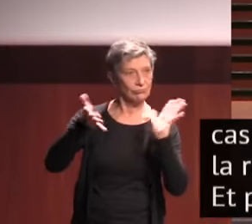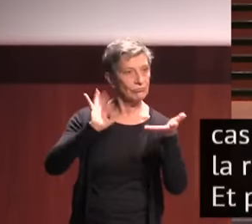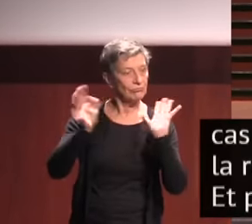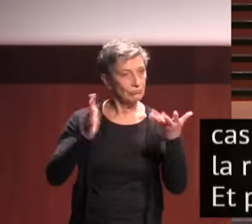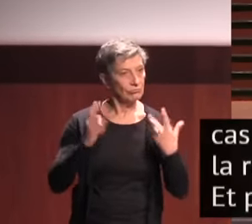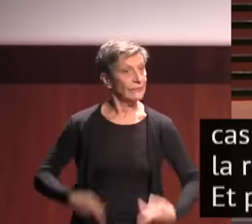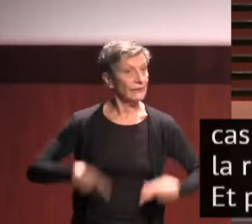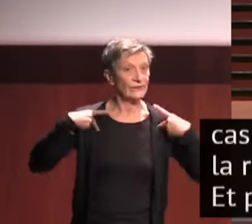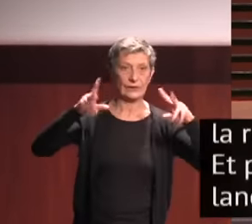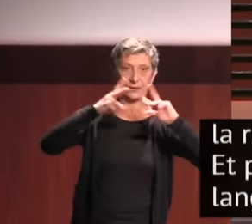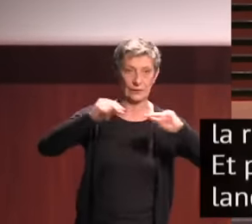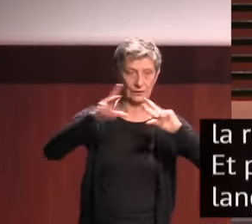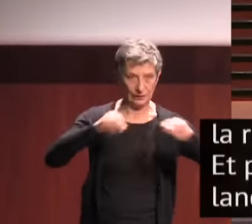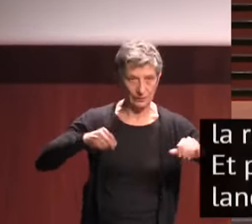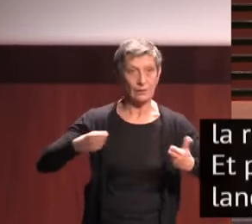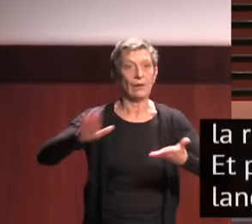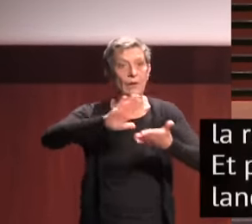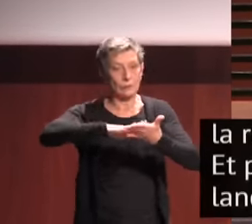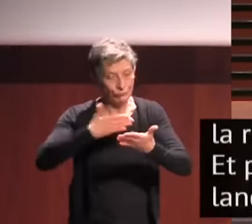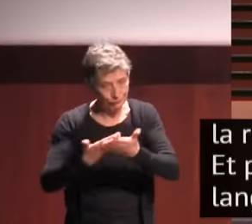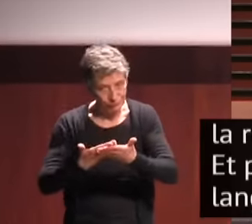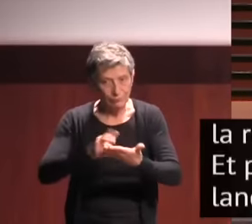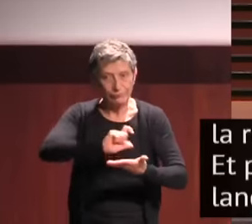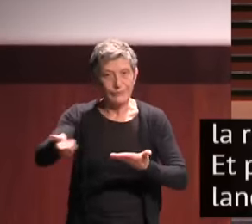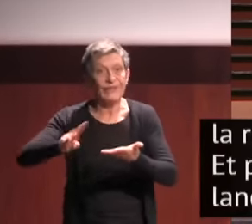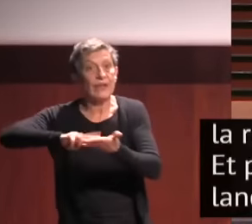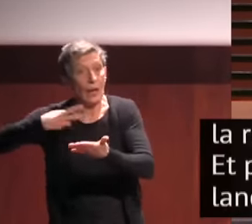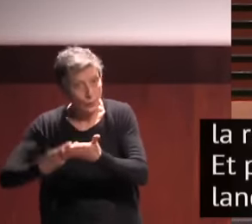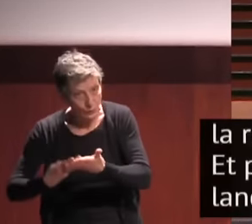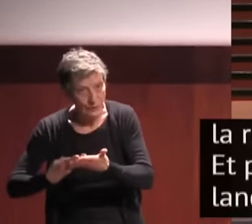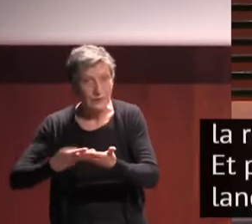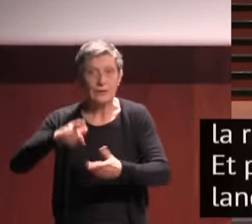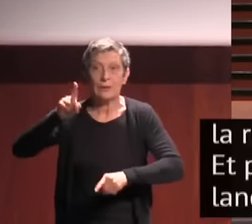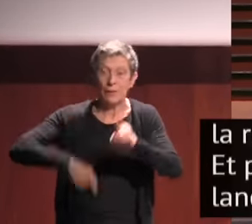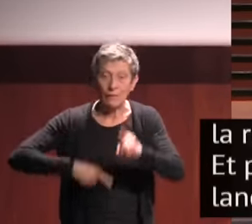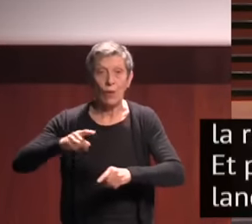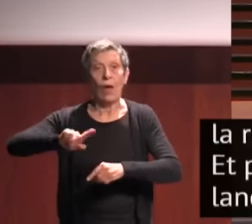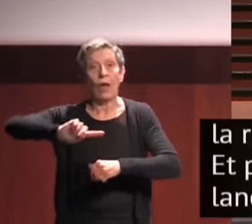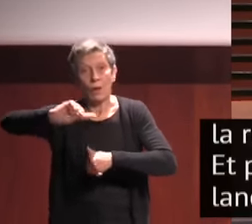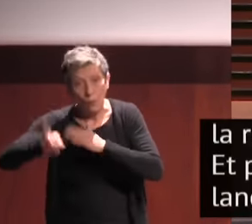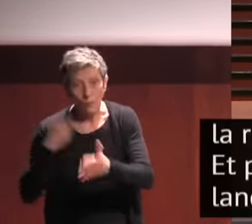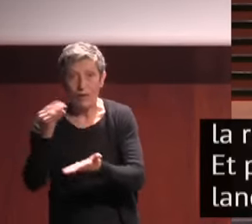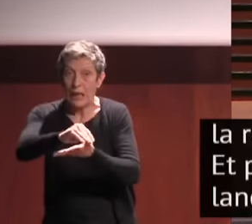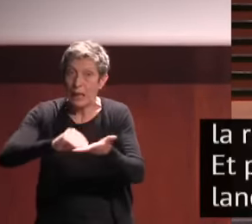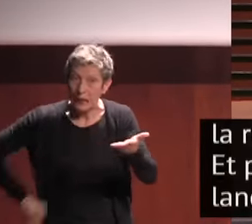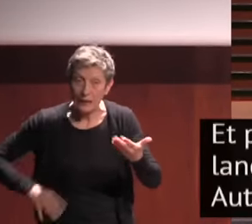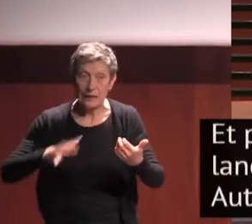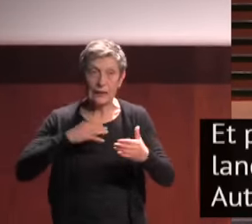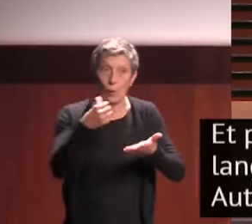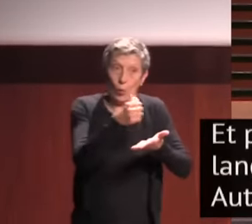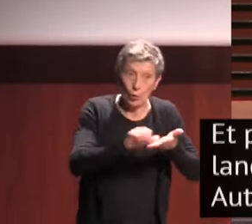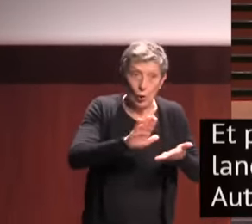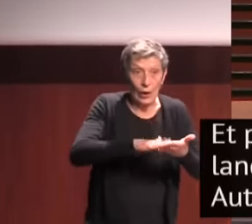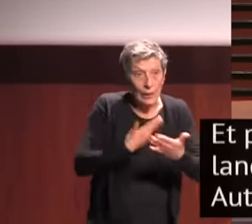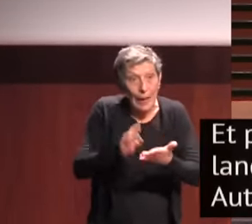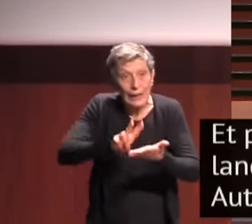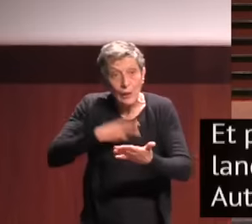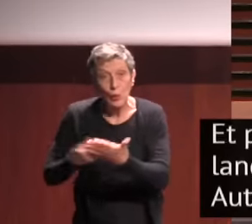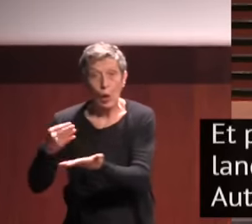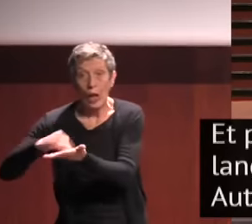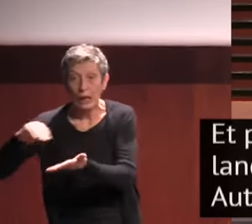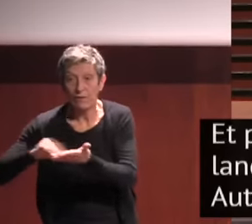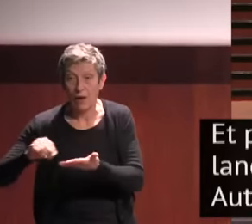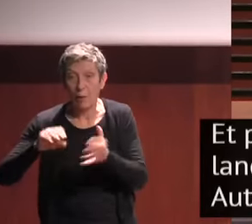interprétée et ensuite traduite et parfois réécrite. Auteur, interprète, traducteur, écrivain, donc trois ou